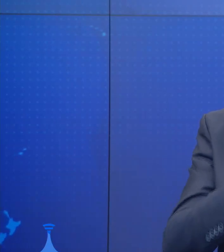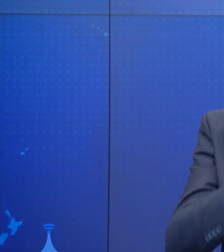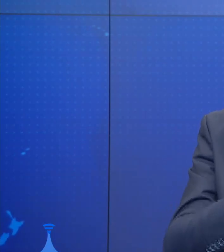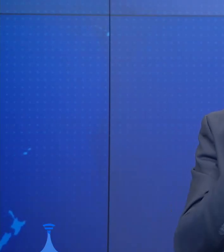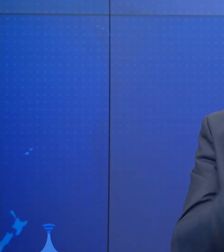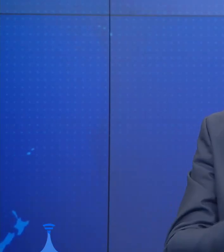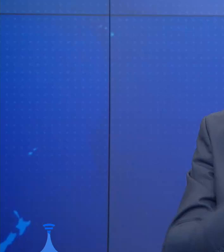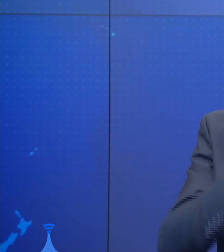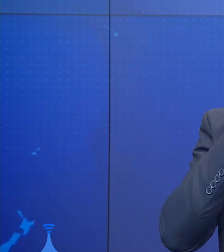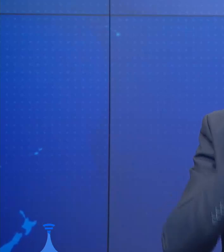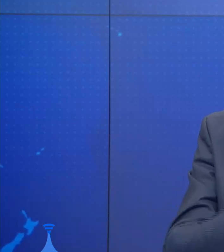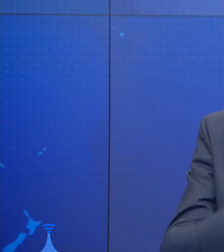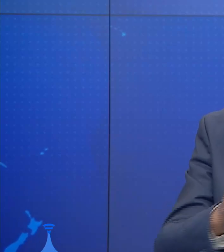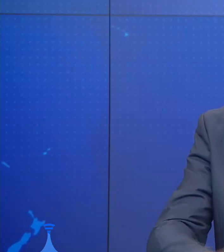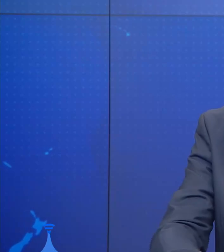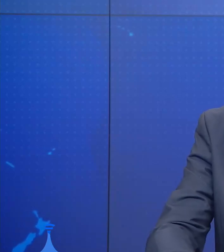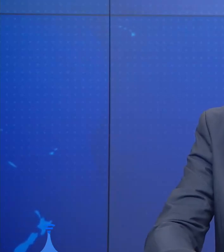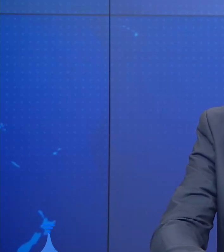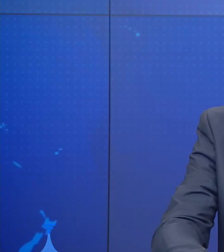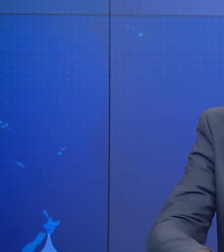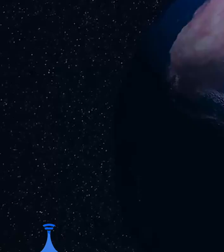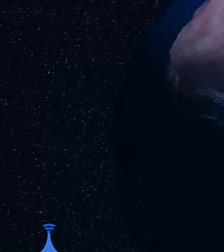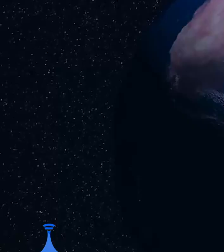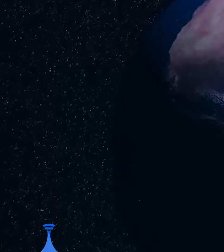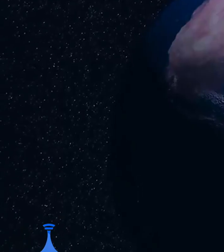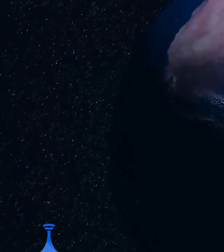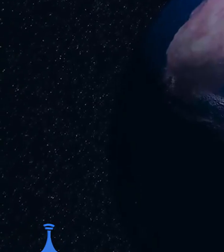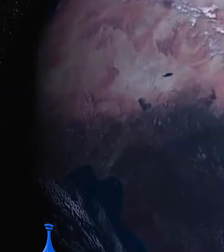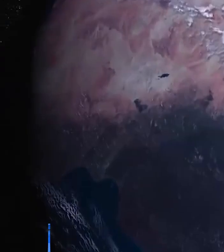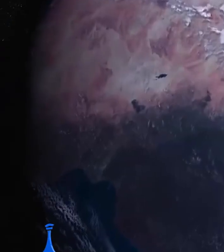ዩኒቨርሲቲ በፓናል ውይይት ተከብረዋል።